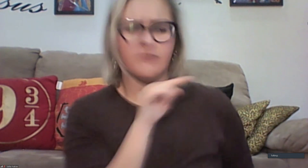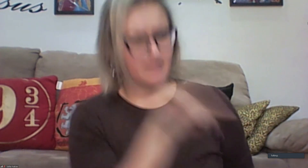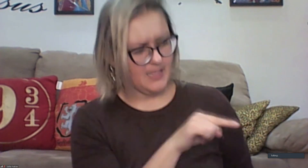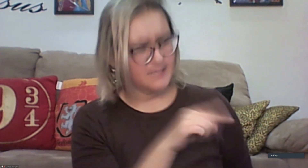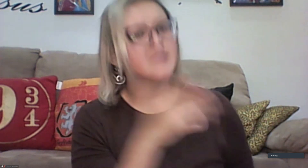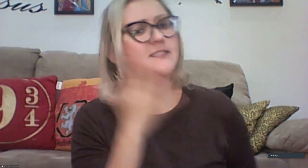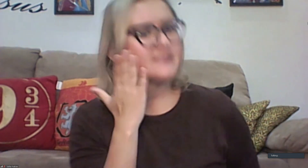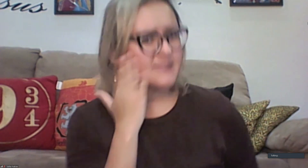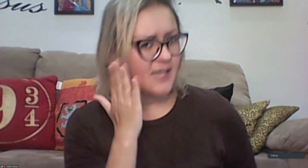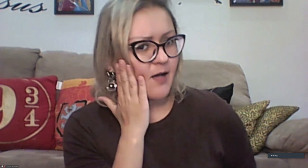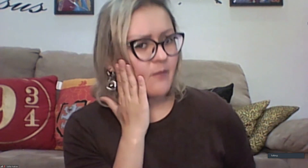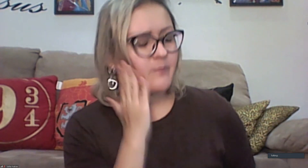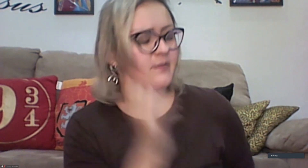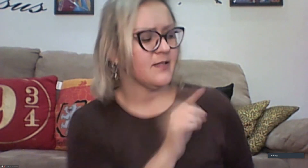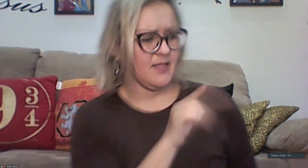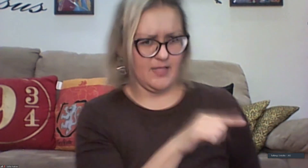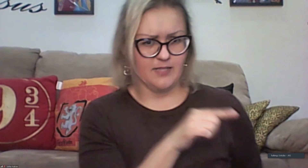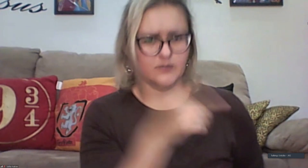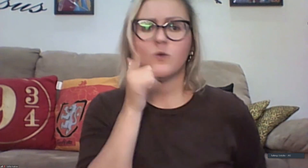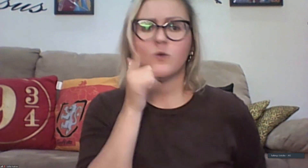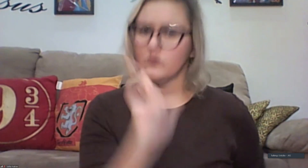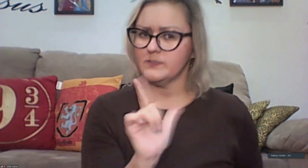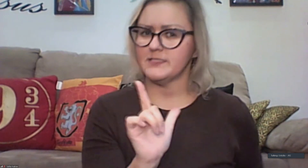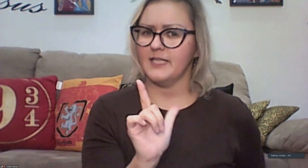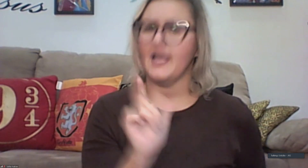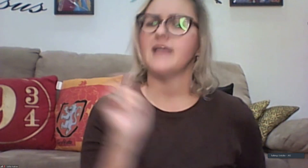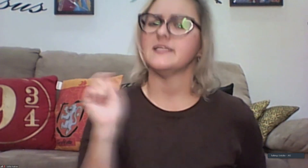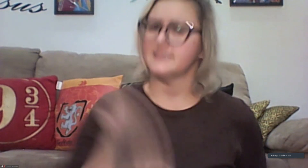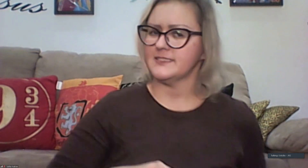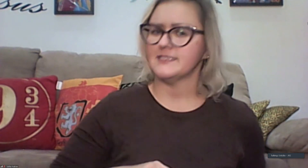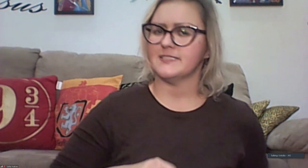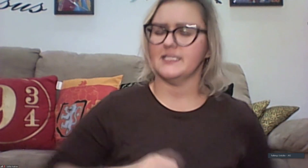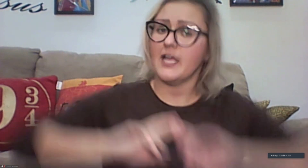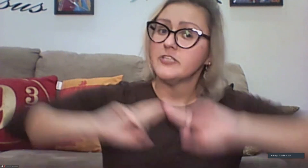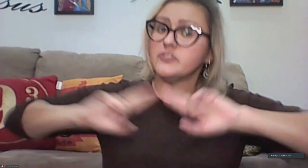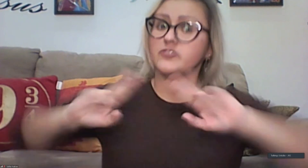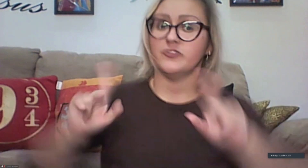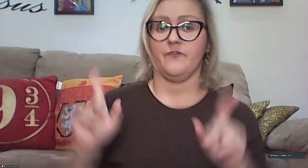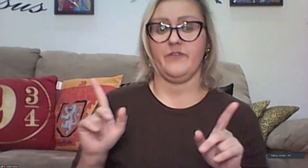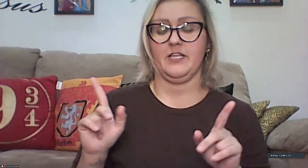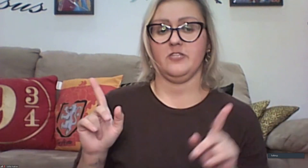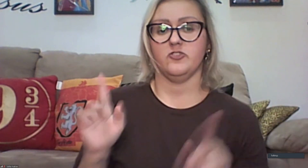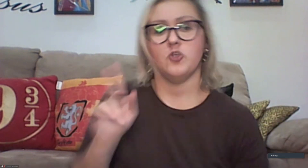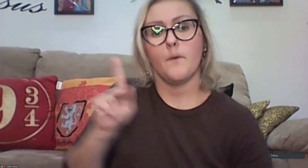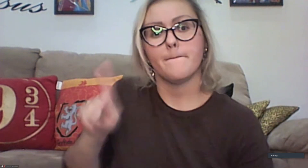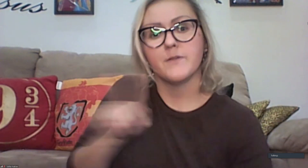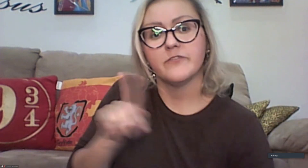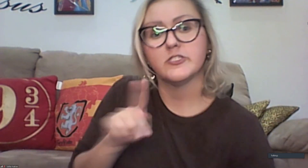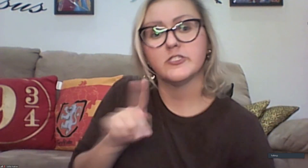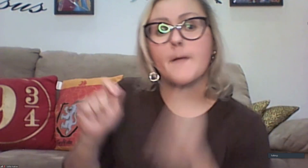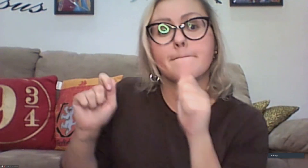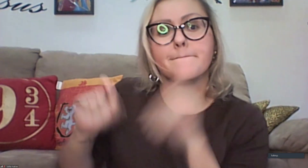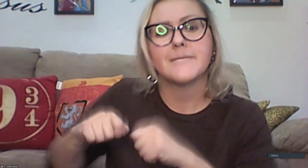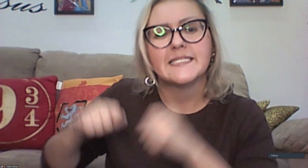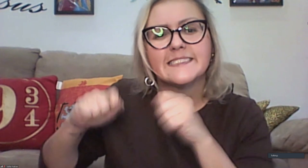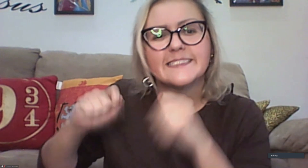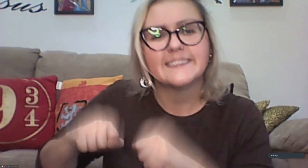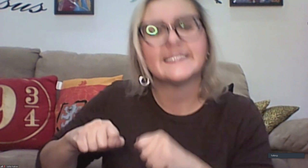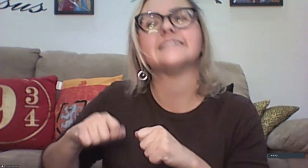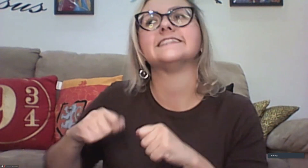poxa, ele não sabe. Não. Ele sabe. E sim, ele consegue. Agora, o